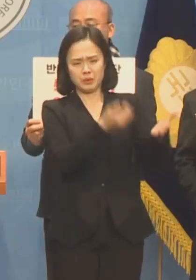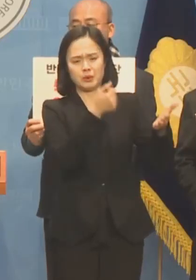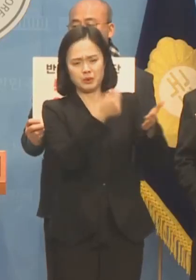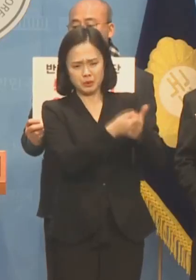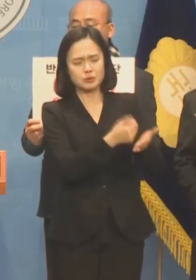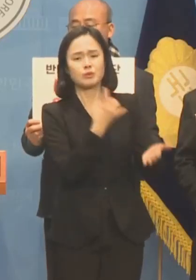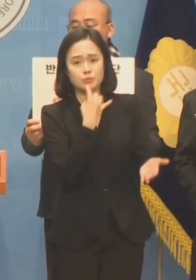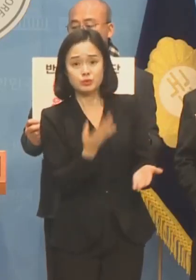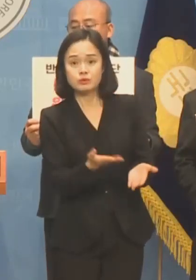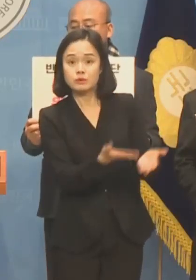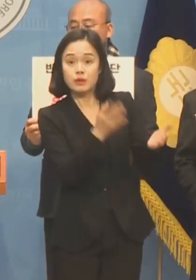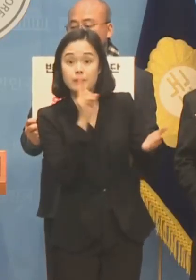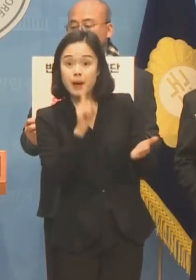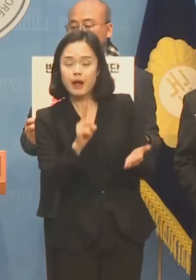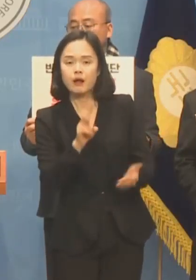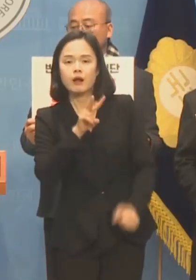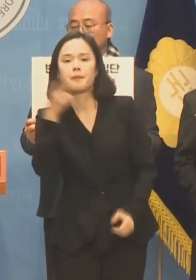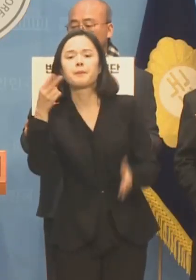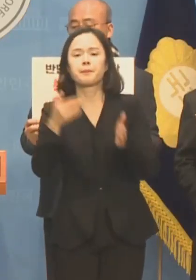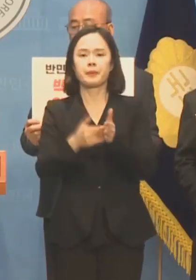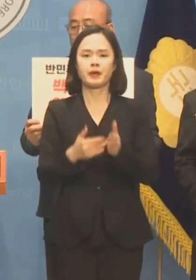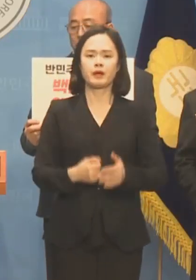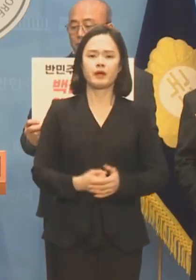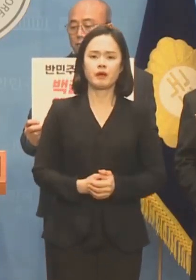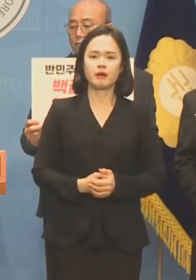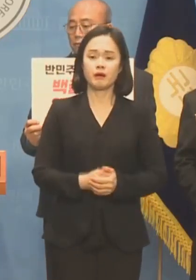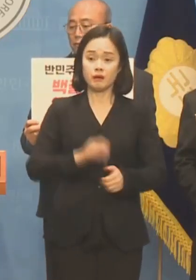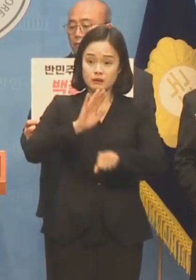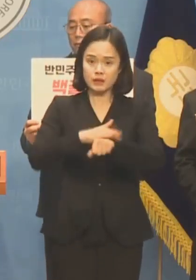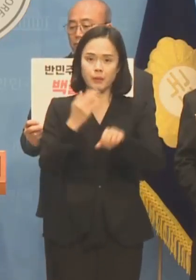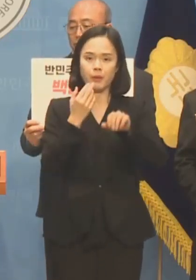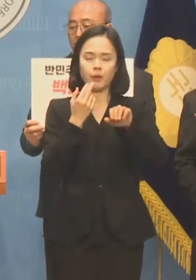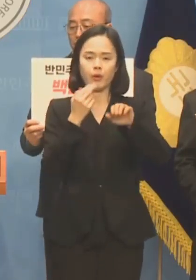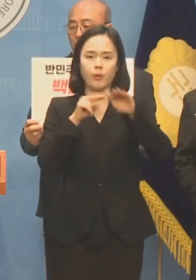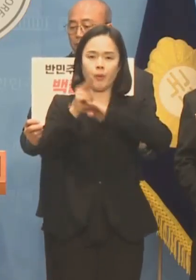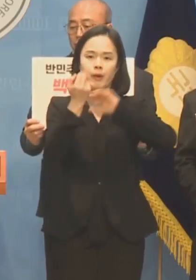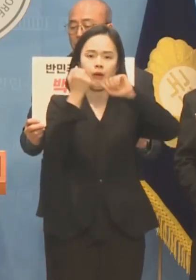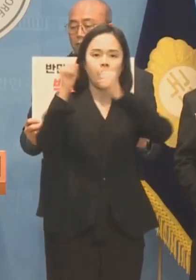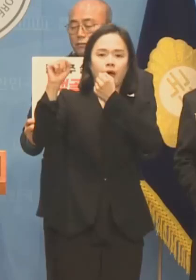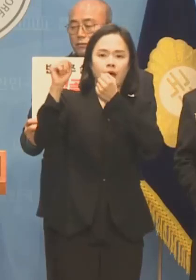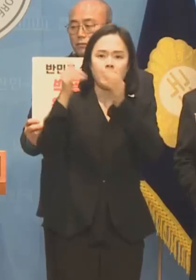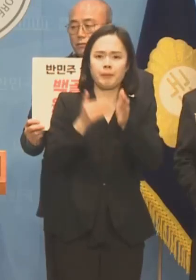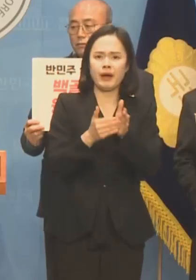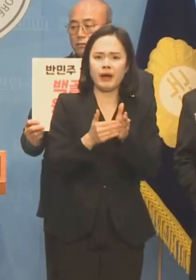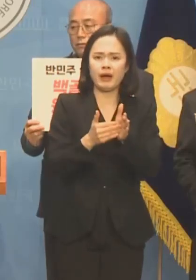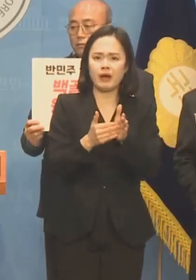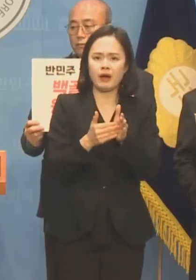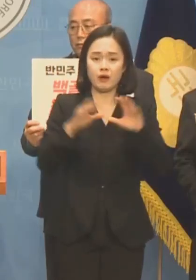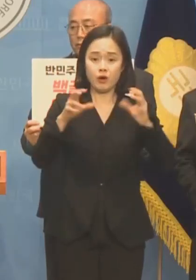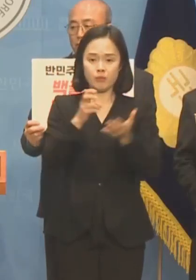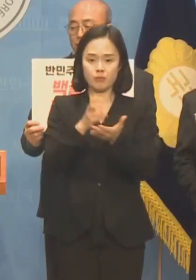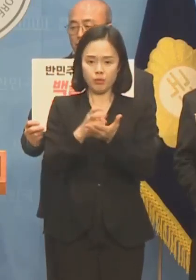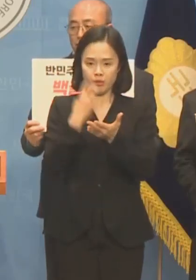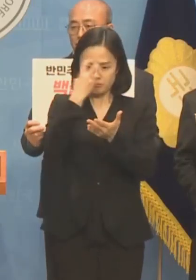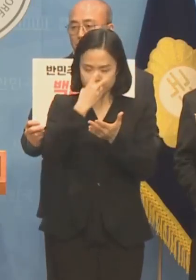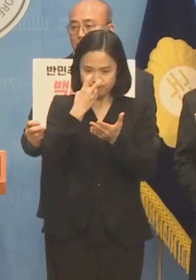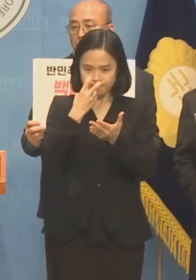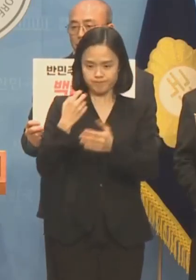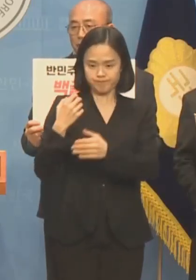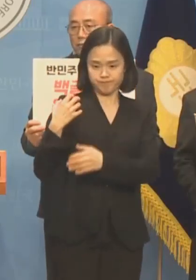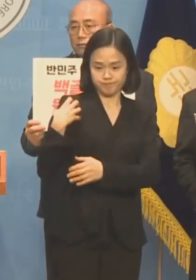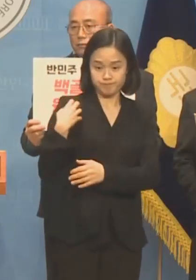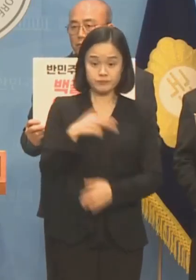국민 대다수의 뜻을 받들고 헌법을 누구보다 수호해야 할 국회의원이 백골단이라고 자처하며